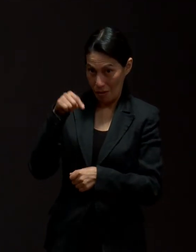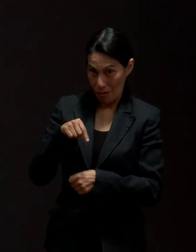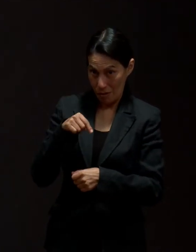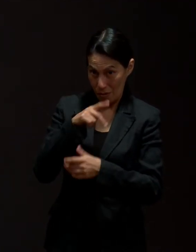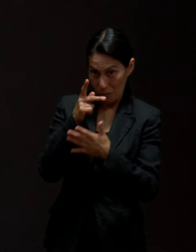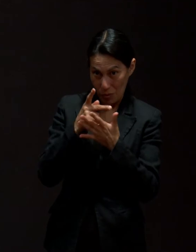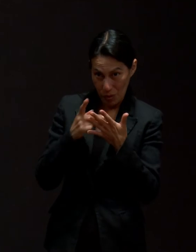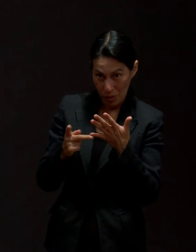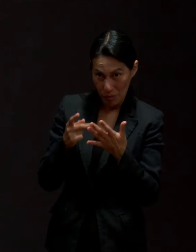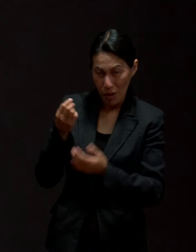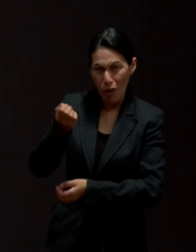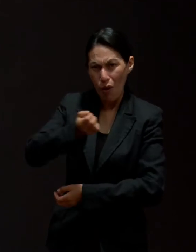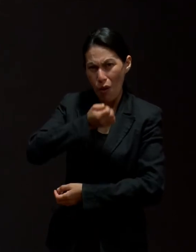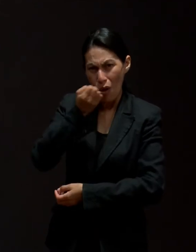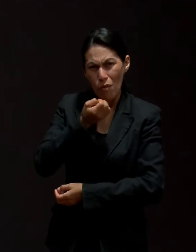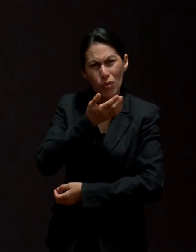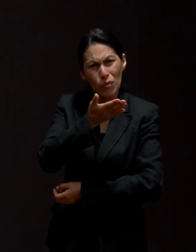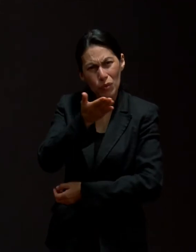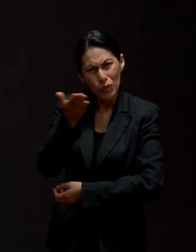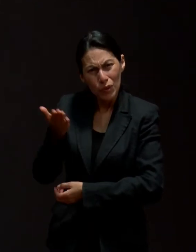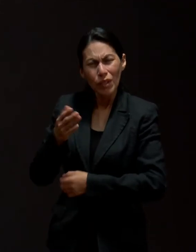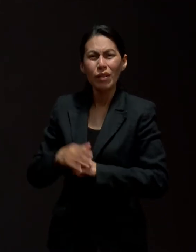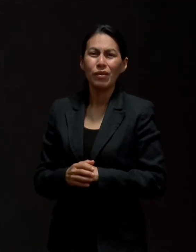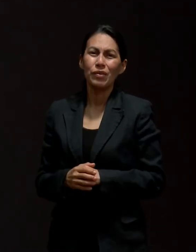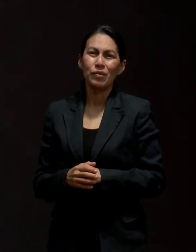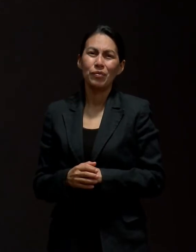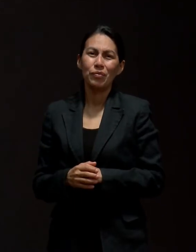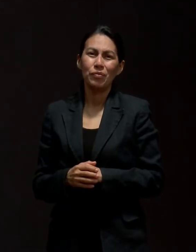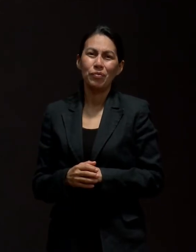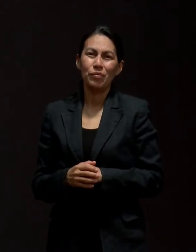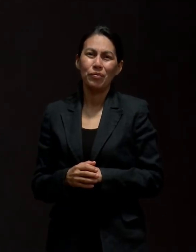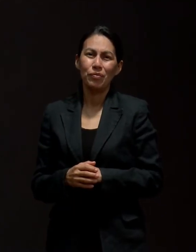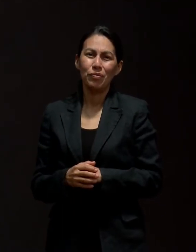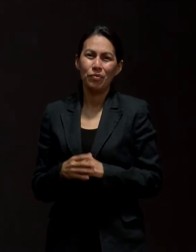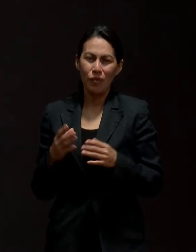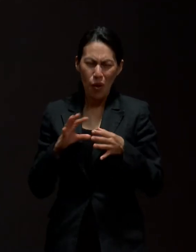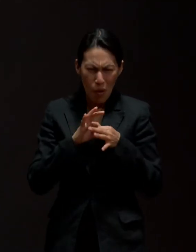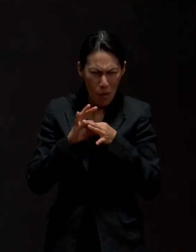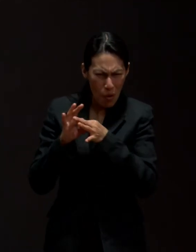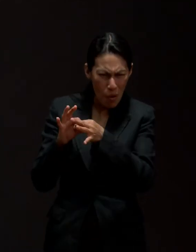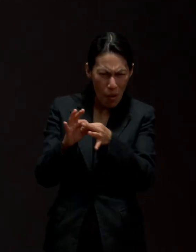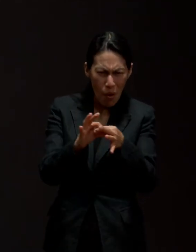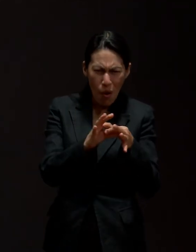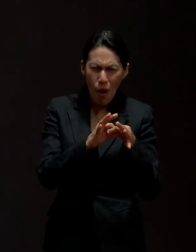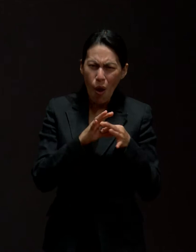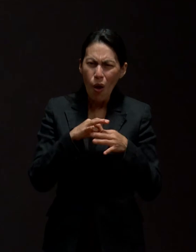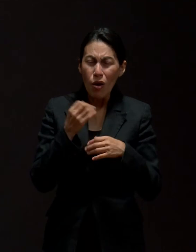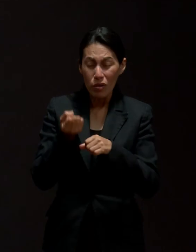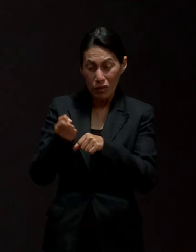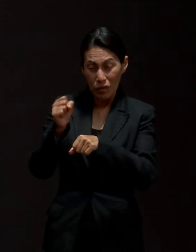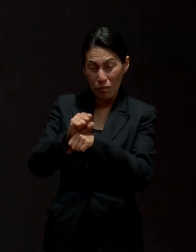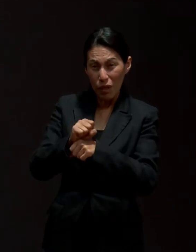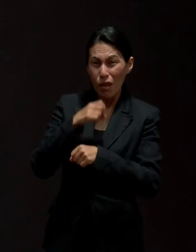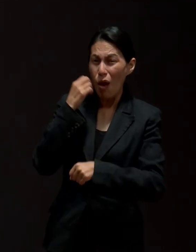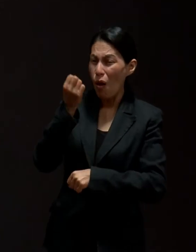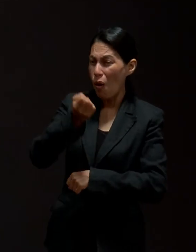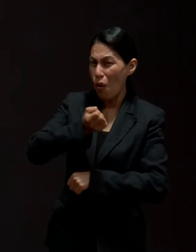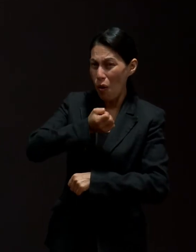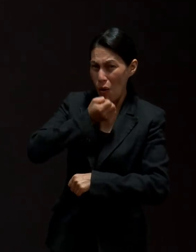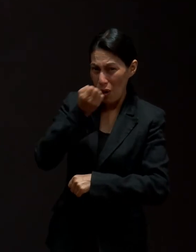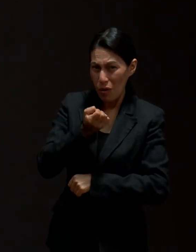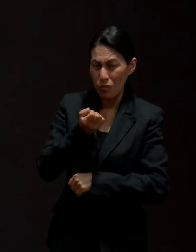en este programa, oramos por ustedes, nos unimos a orar por ustedes.